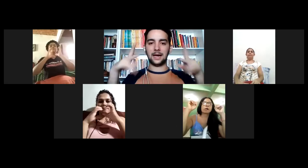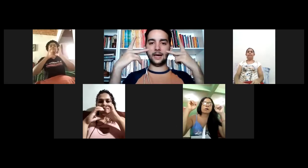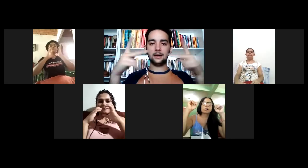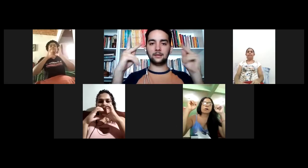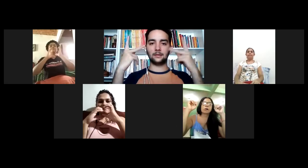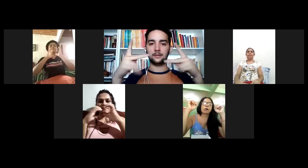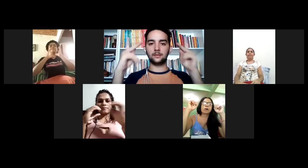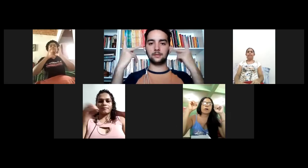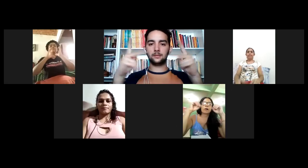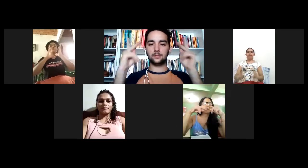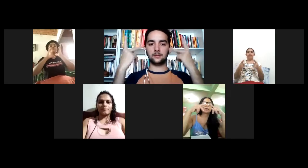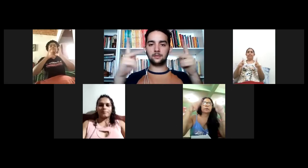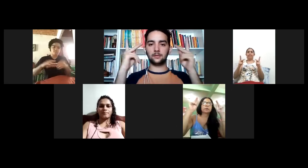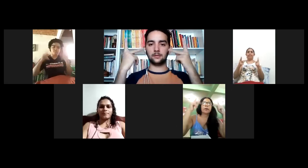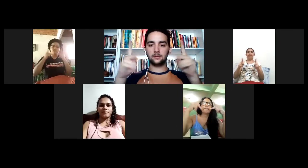pregar,